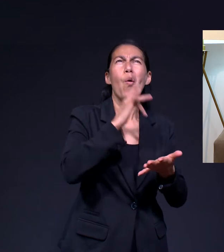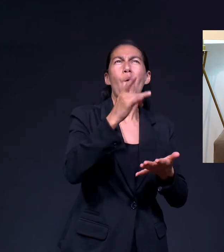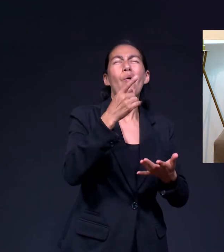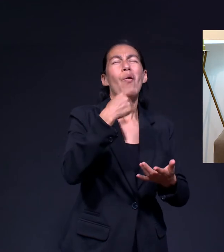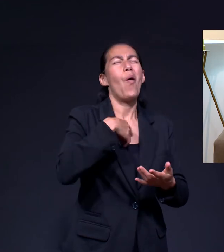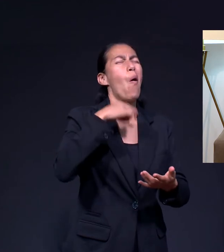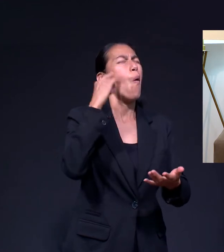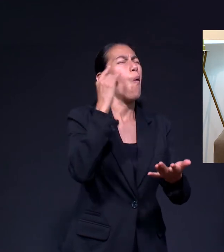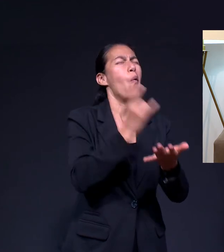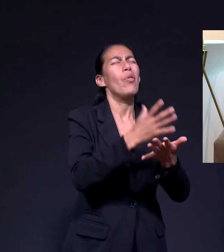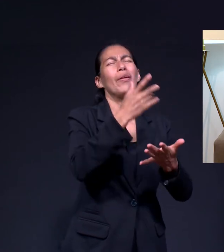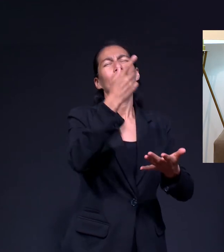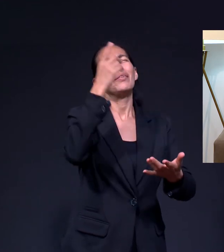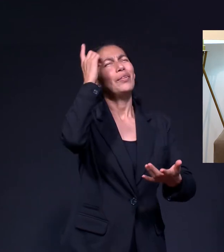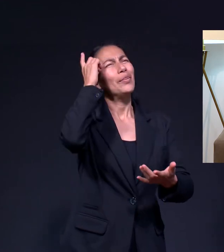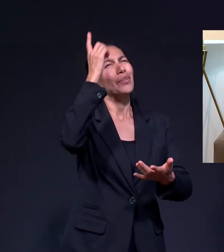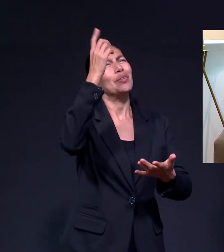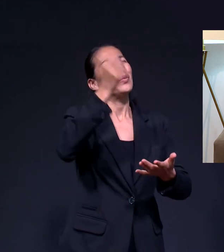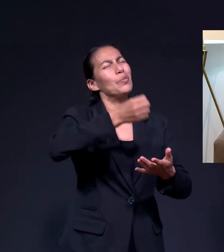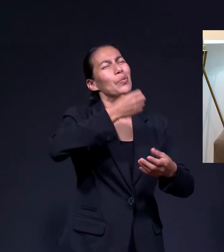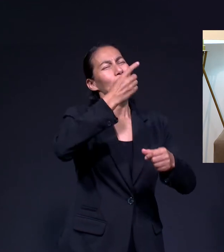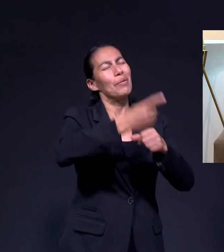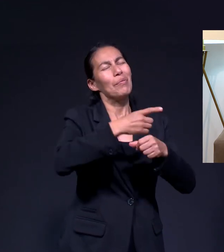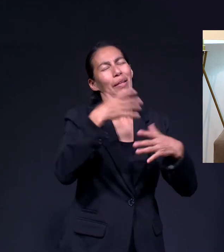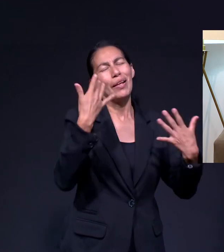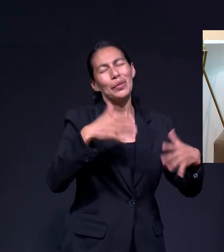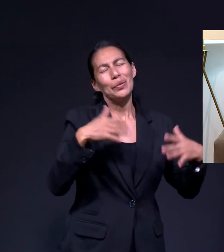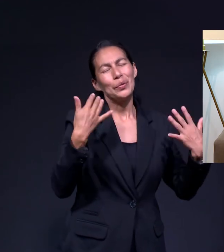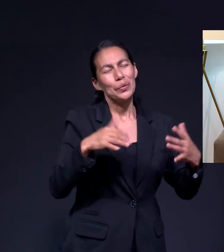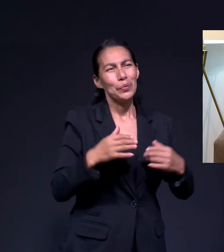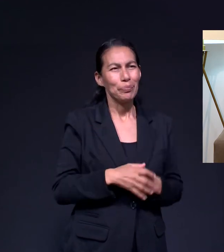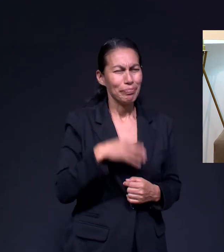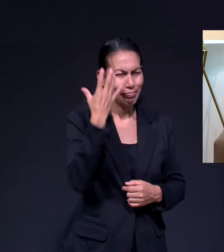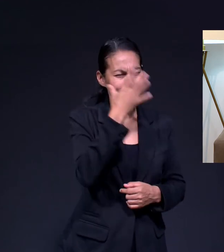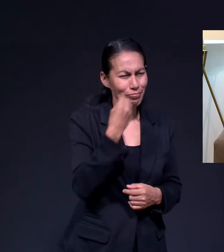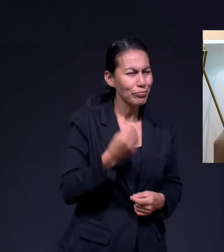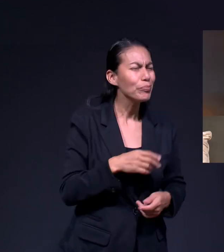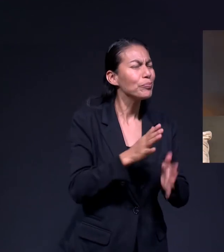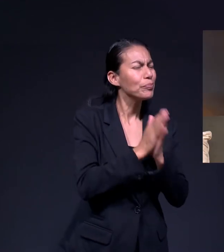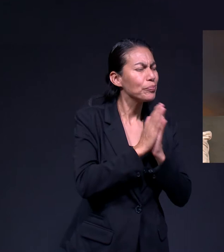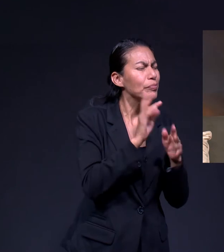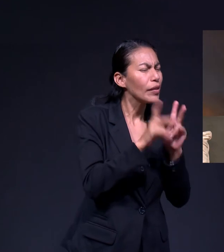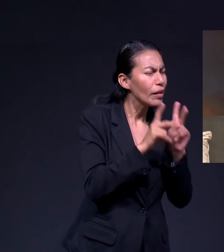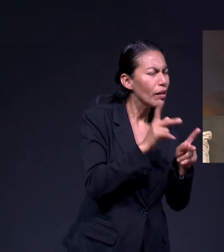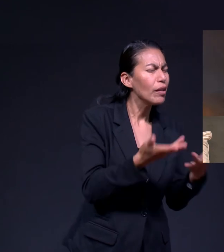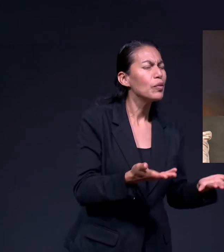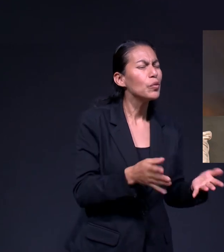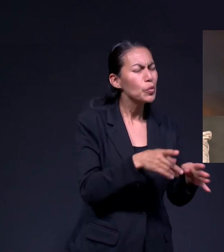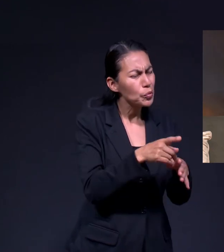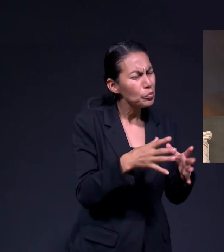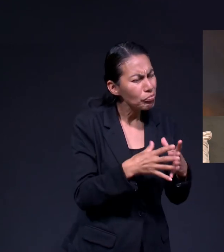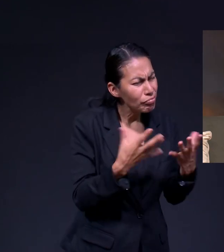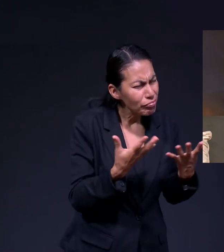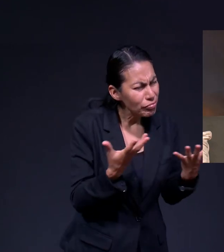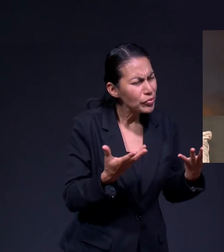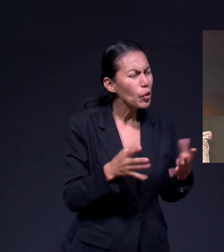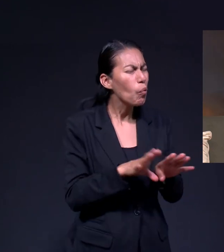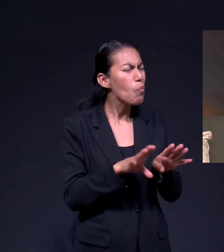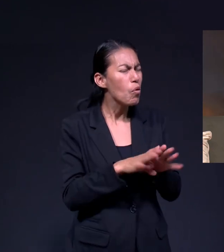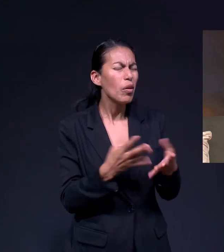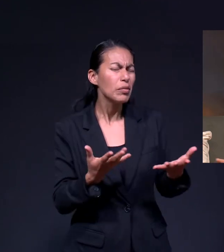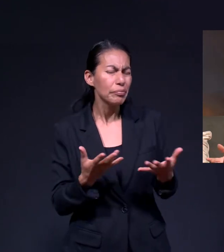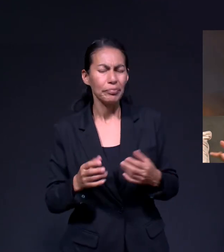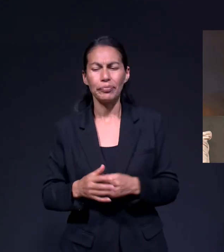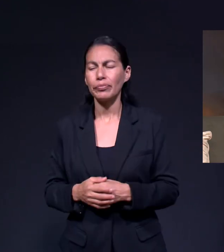tú desarrollaste esa confianza en dios en oración cuéntanos bueno como ya le había comentado